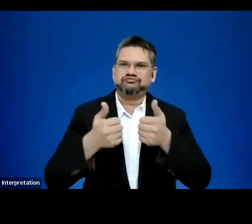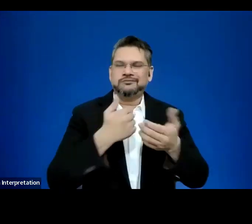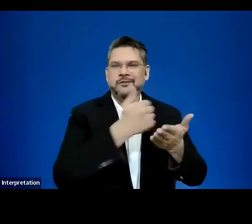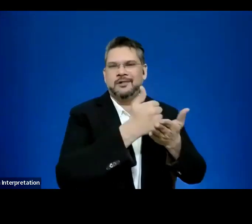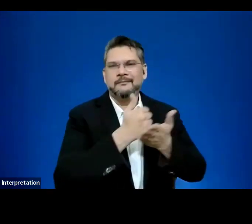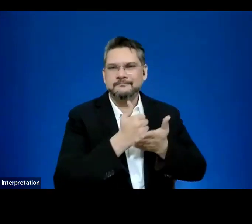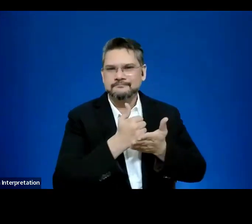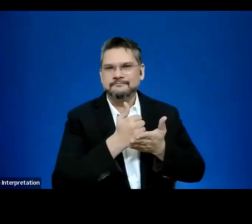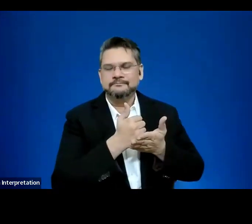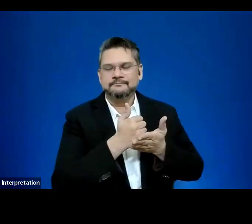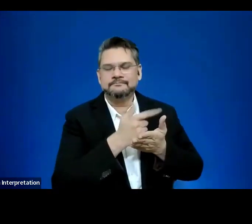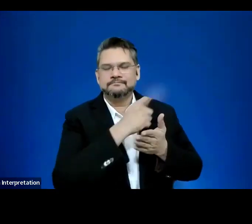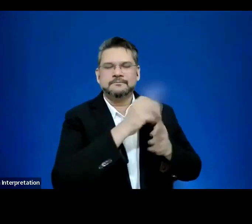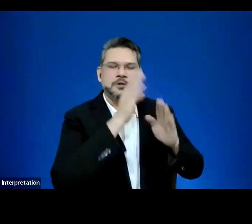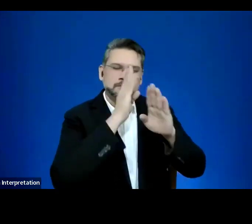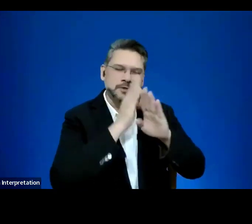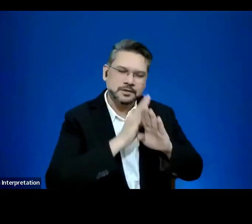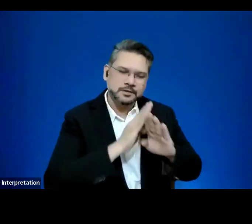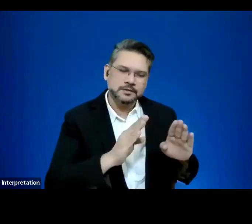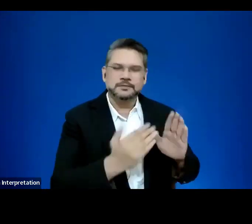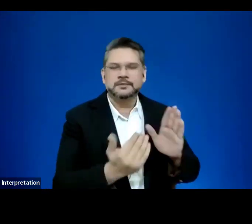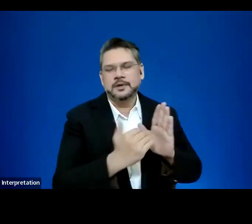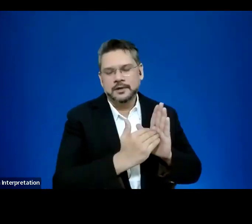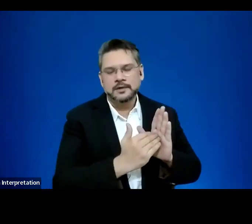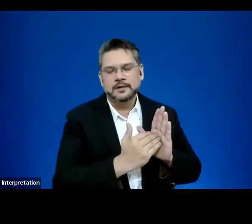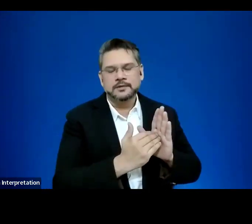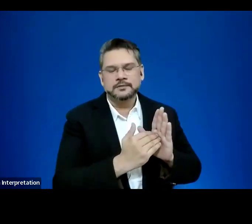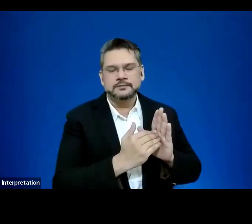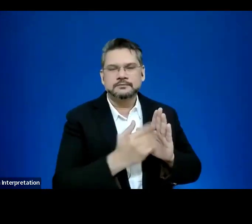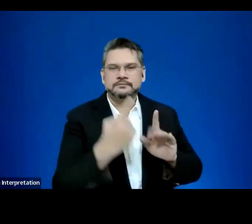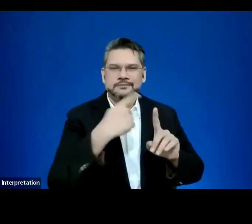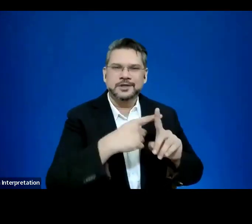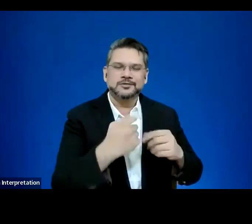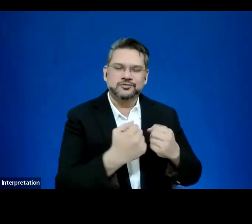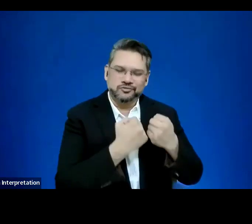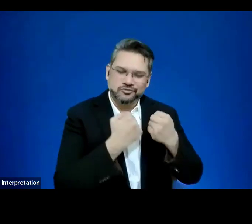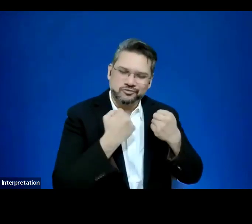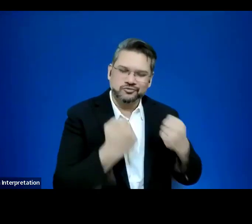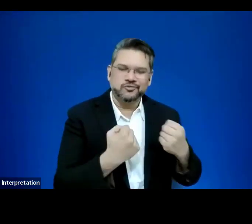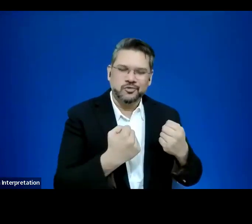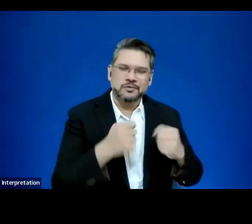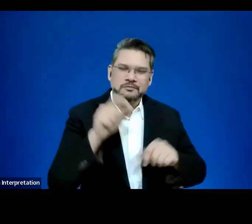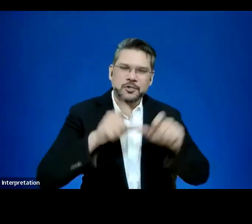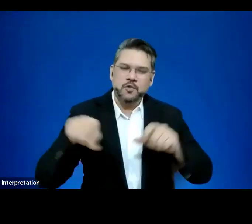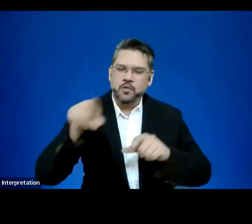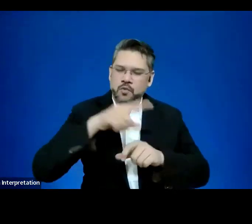来去带领我们，请各位